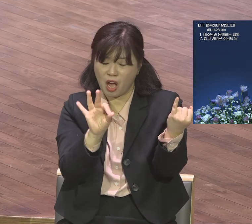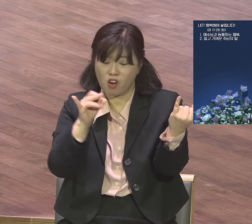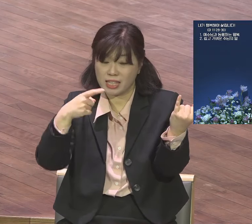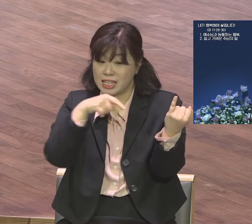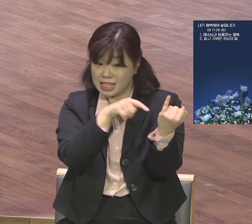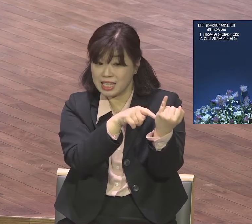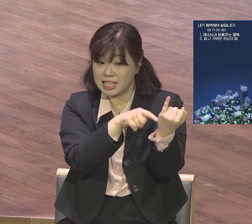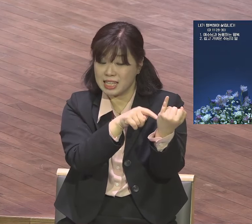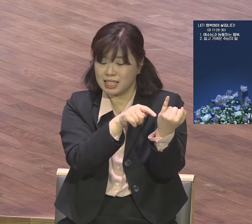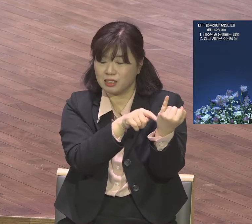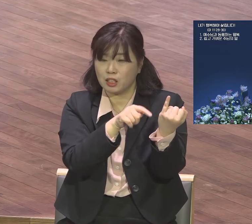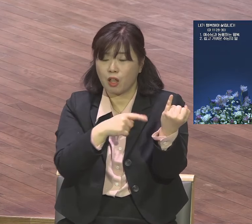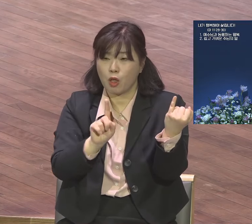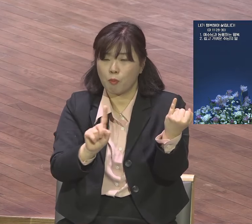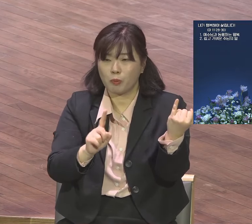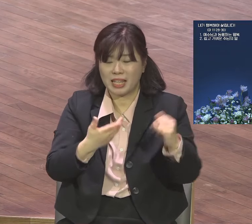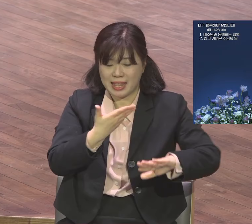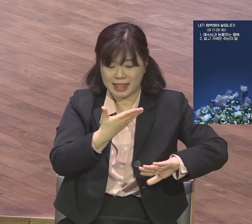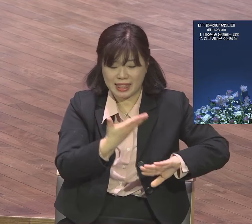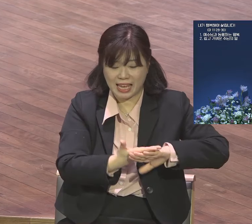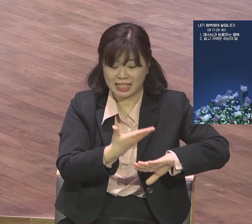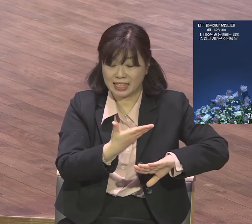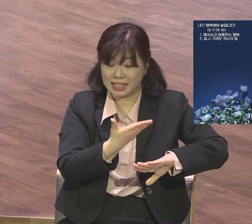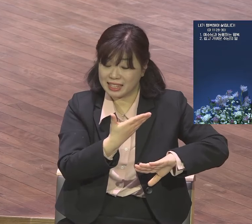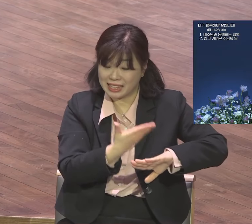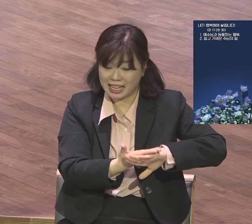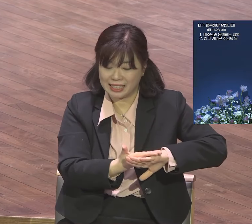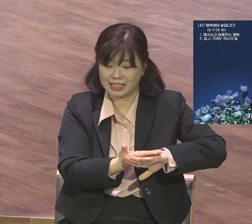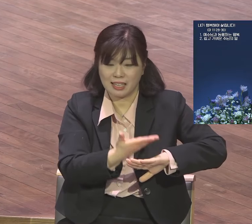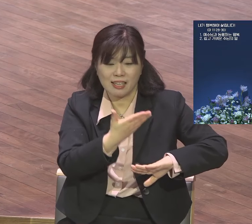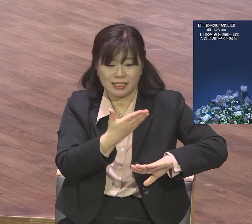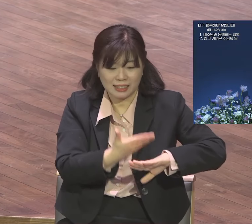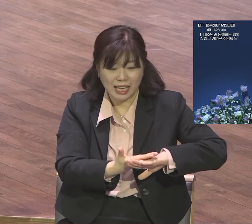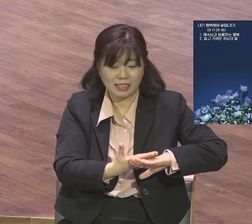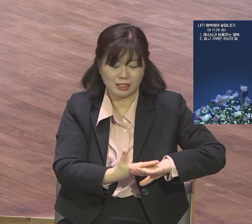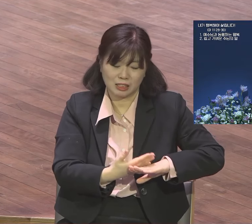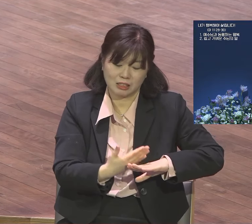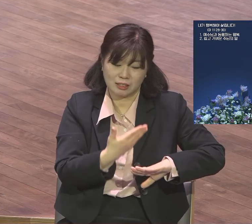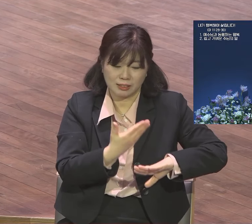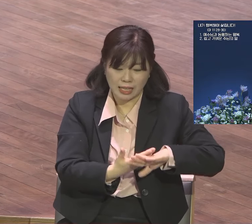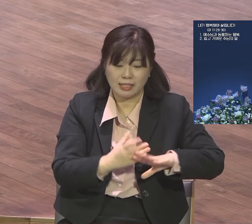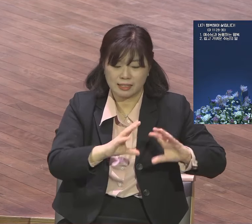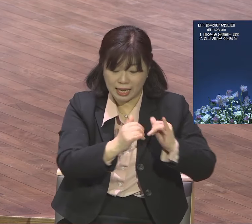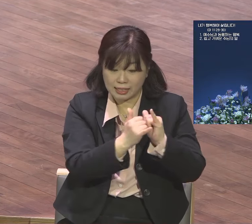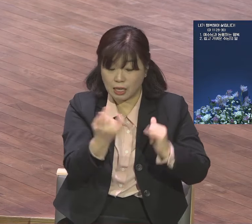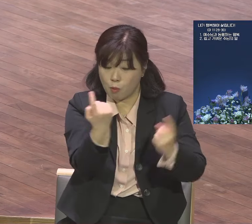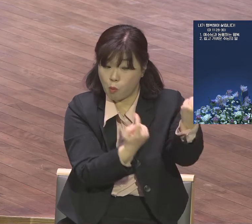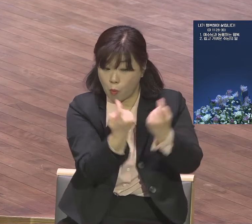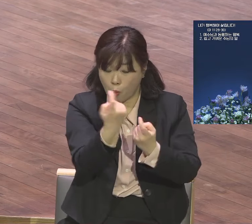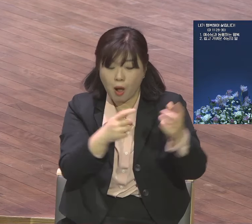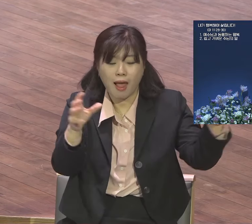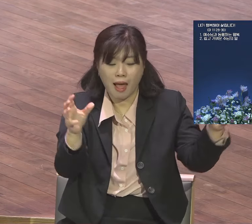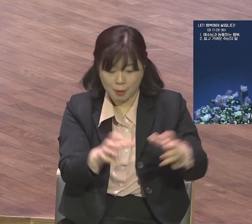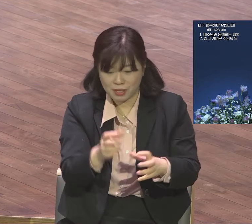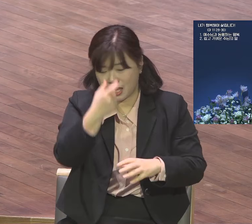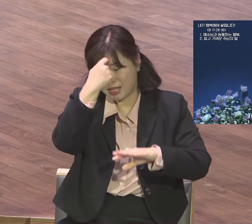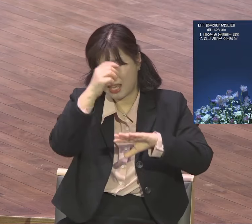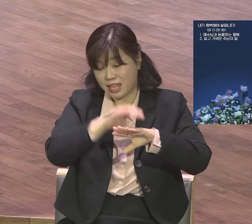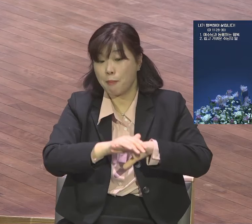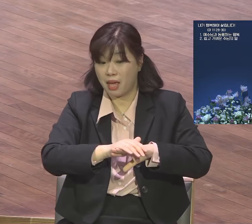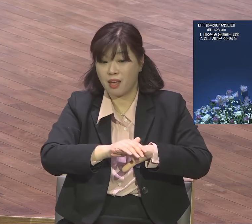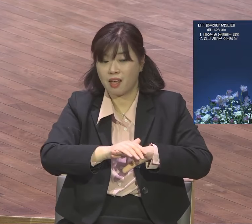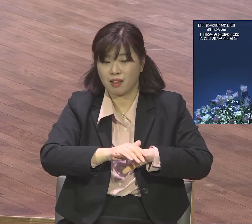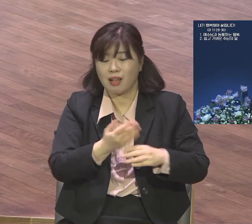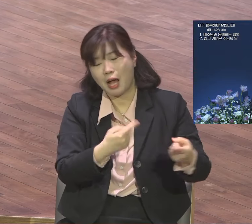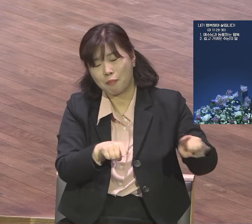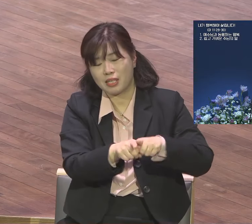인도하셨고 또 재미교포들 그리고 저와 몇 명의 청년들이 함께 했습니다. 그래서 매주일